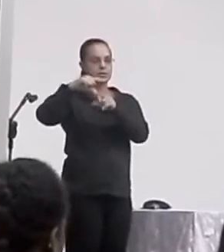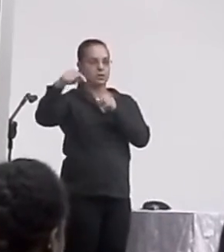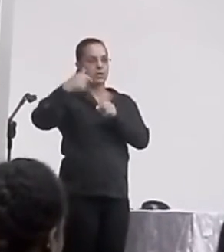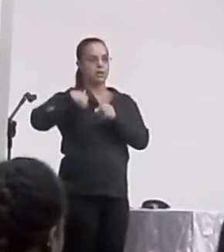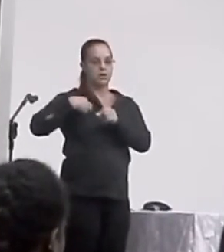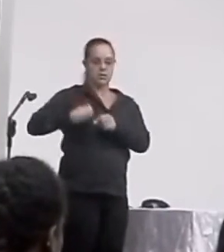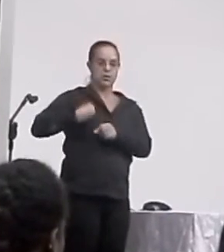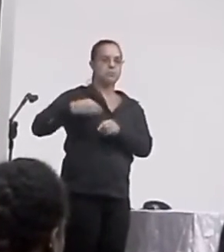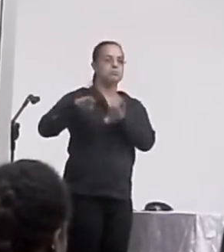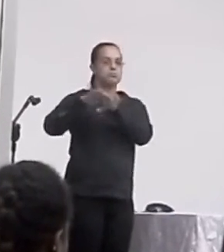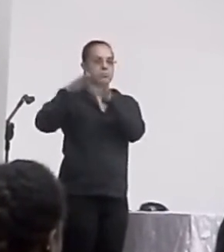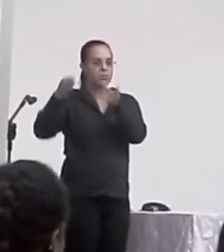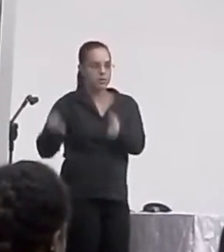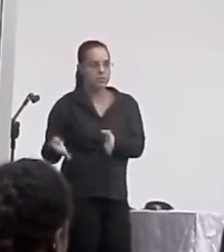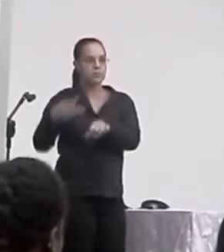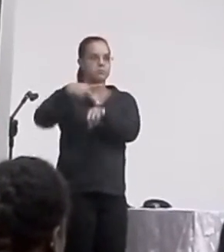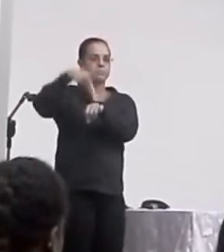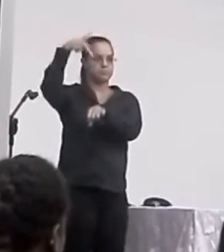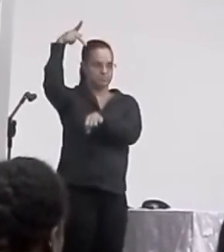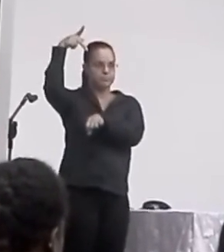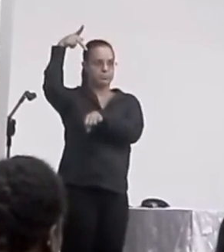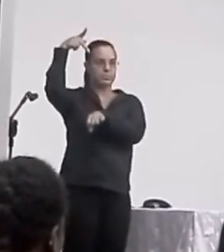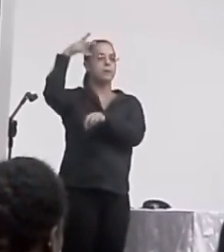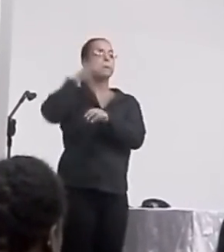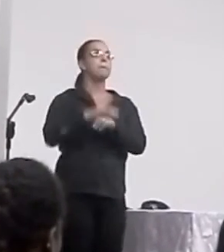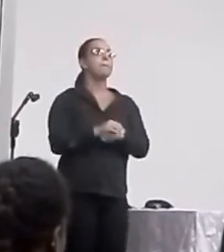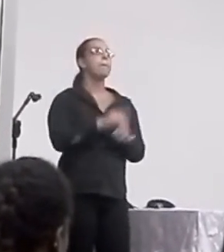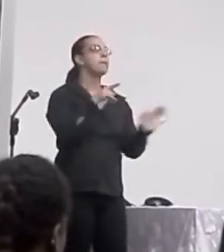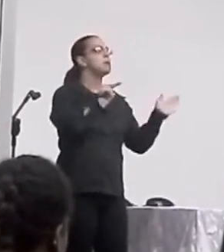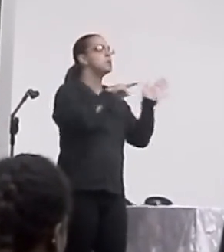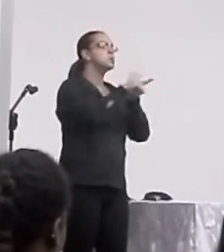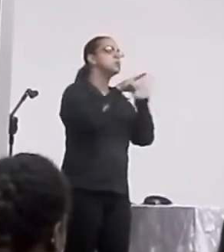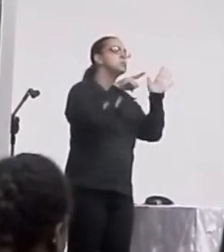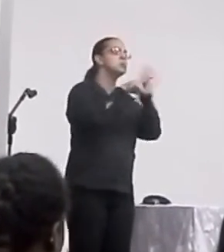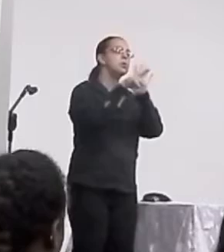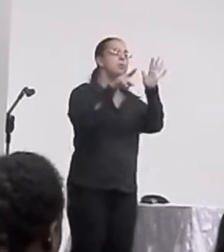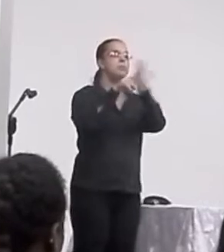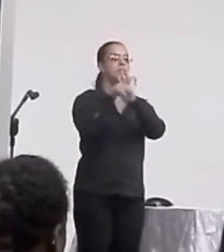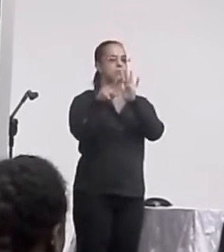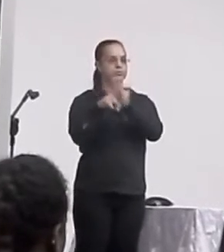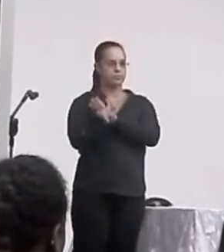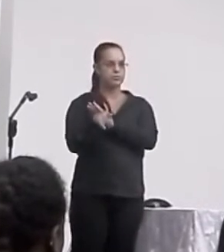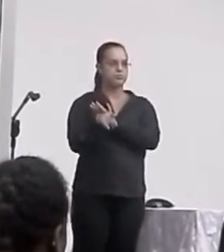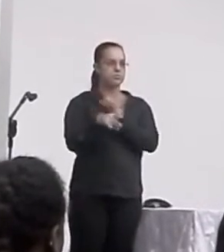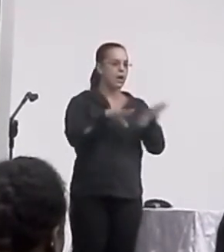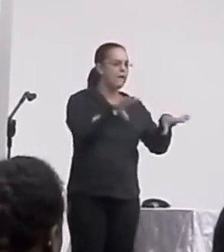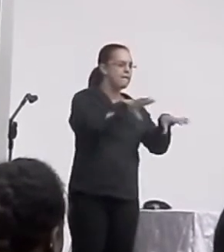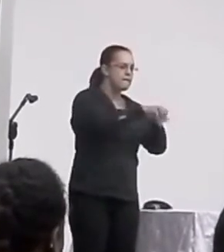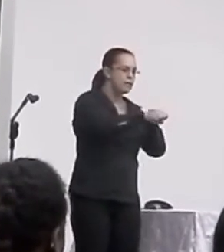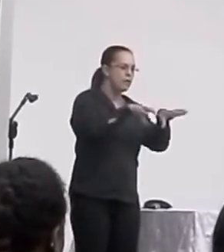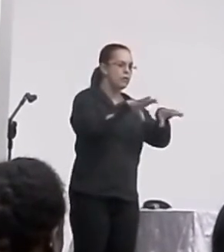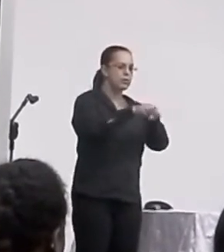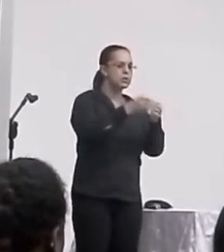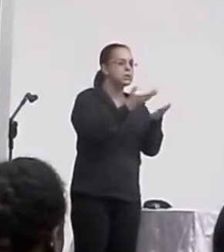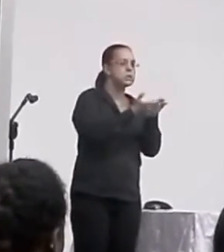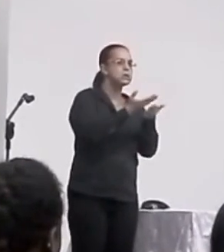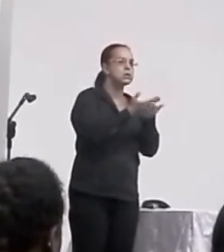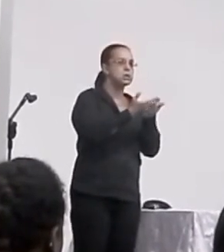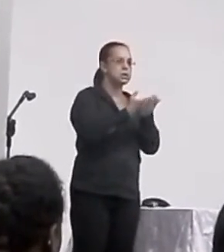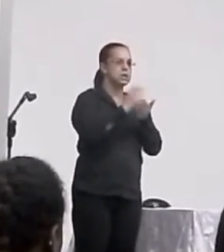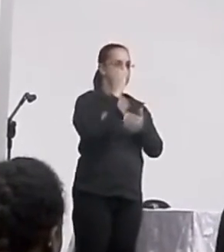qual deveria ser os critérios para a formação de novos professores de ciências humanas?